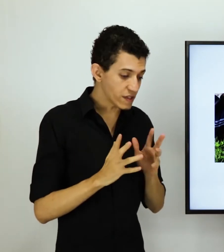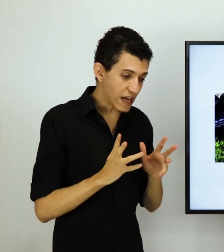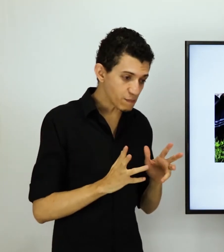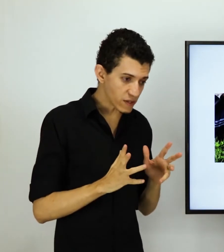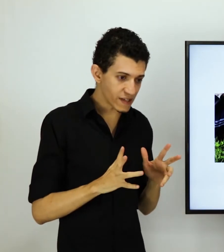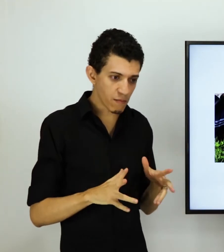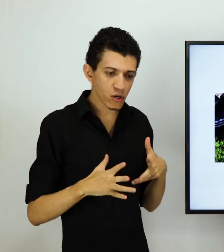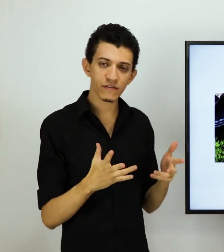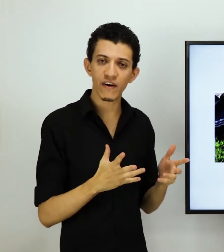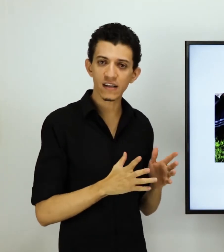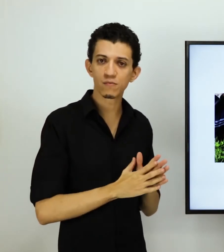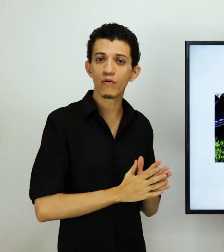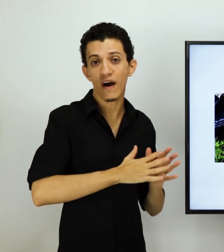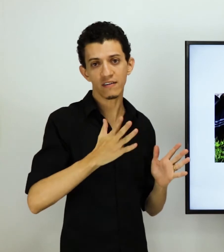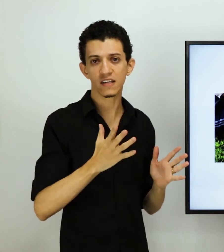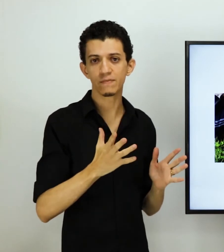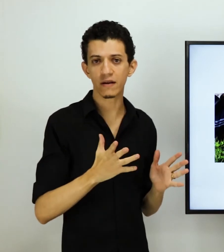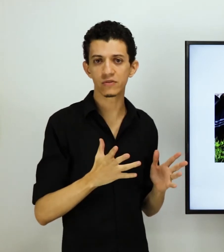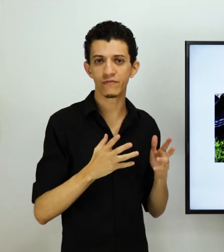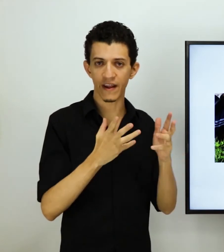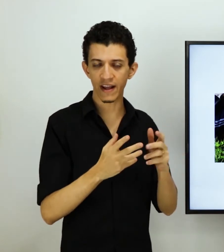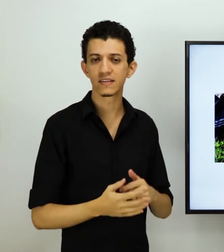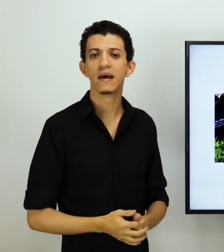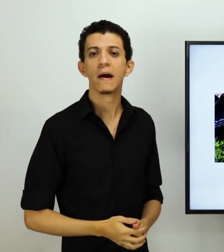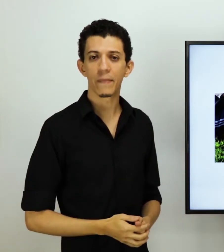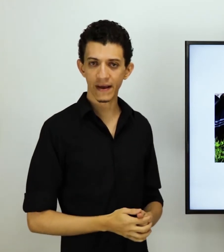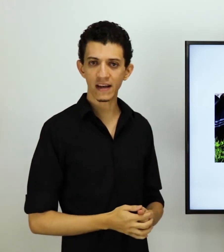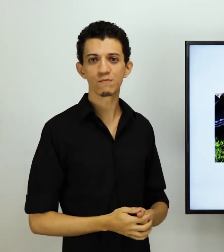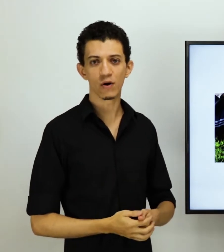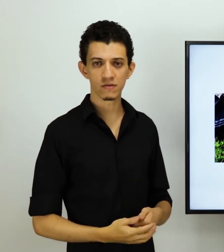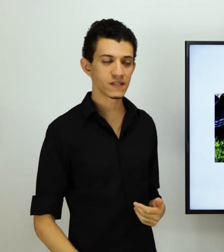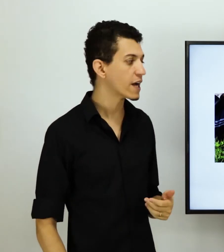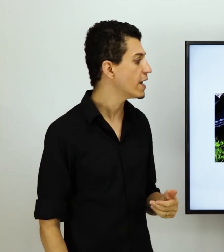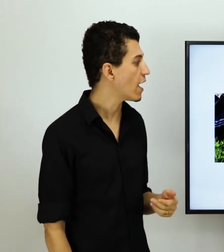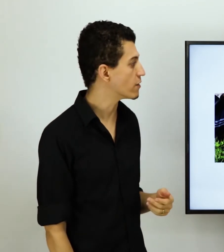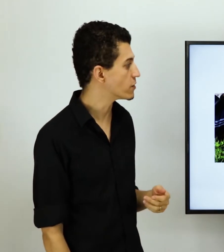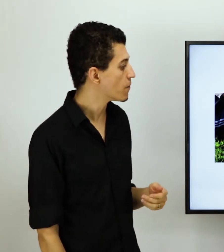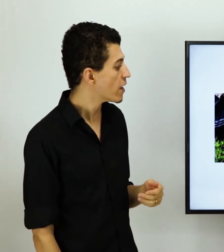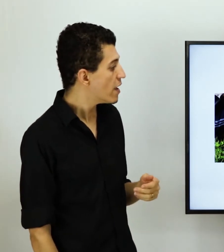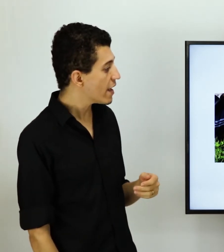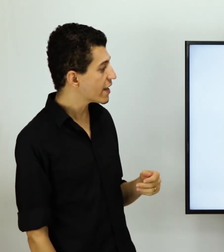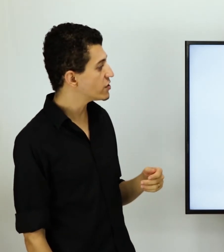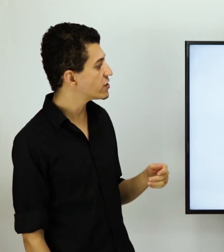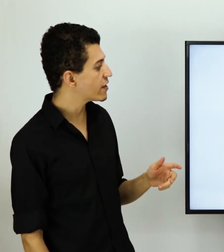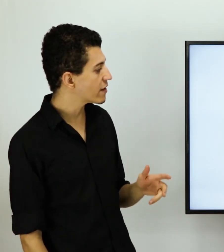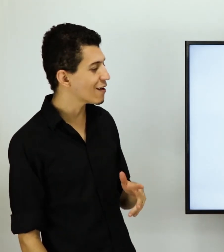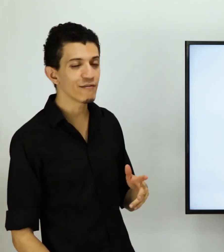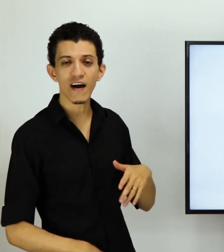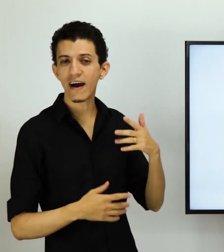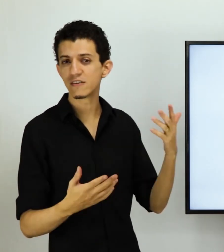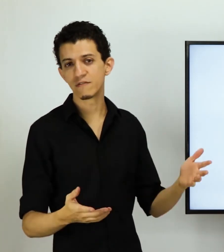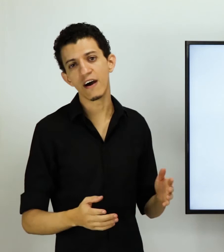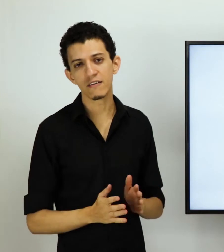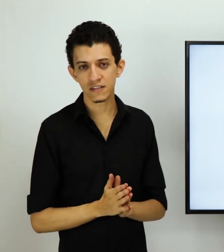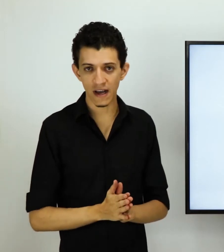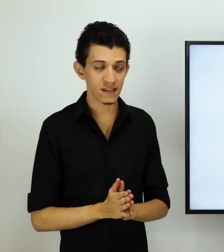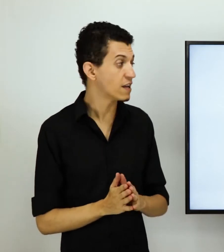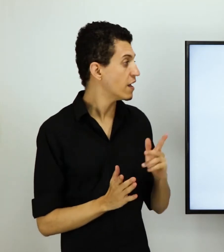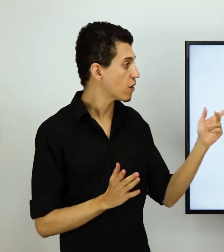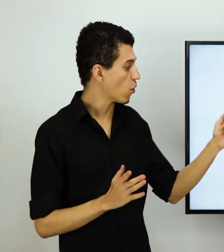sinais podem ser motivados por vários aspectos diferentes para que eles possam ser criados. E aqui a gente tem então vários e vários sinais